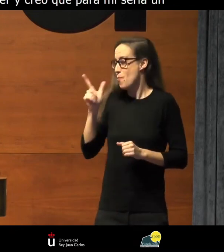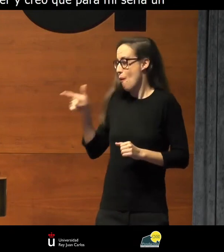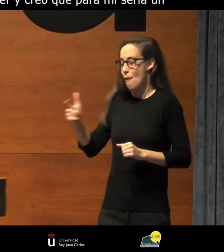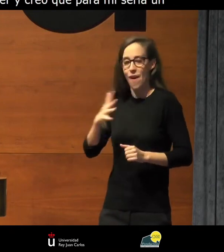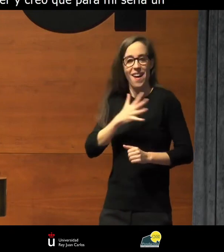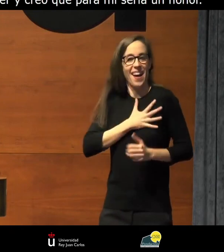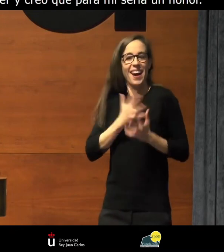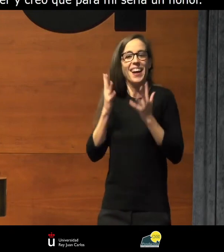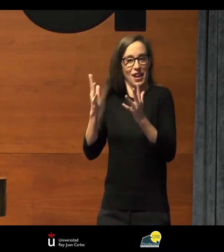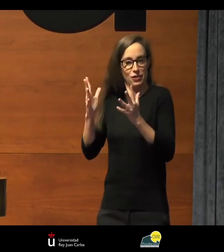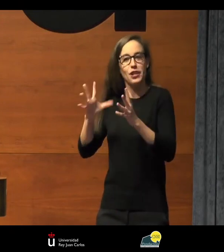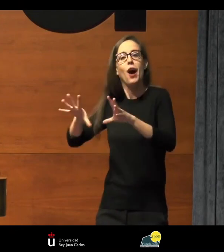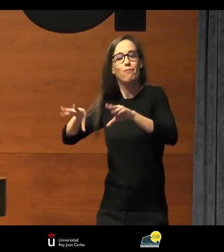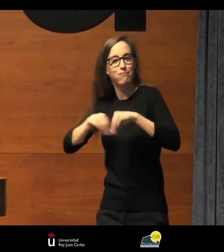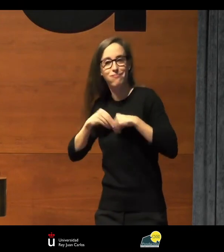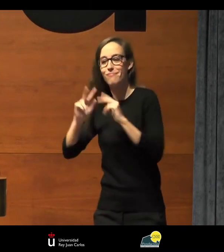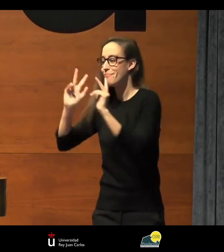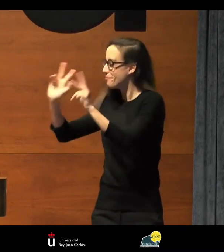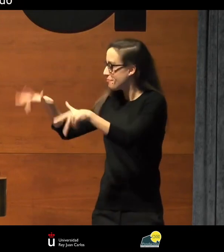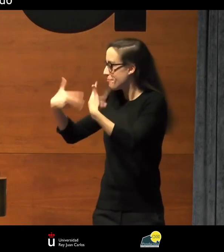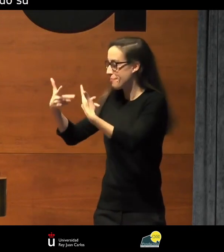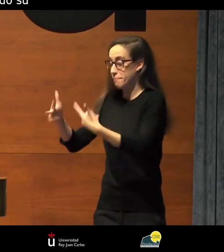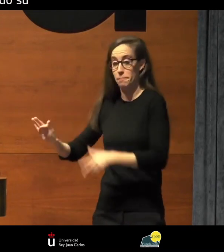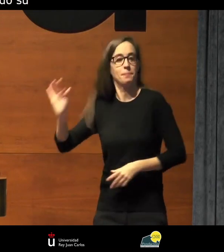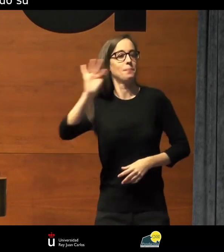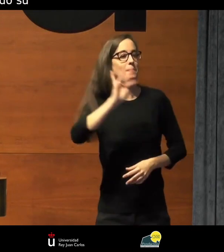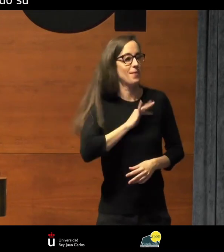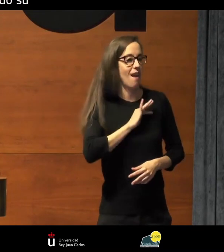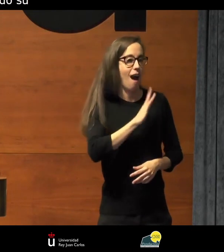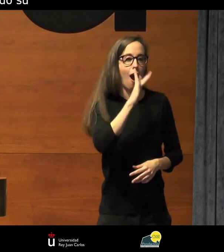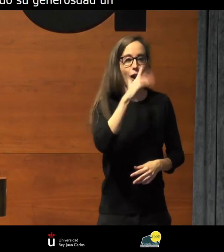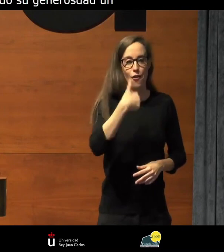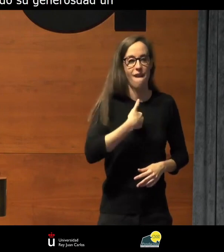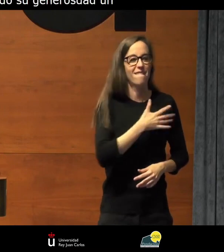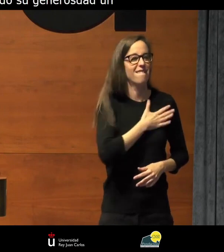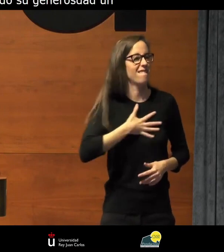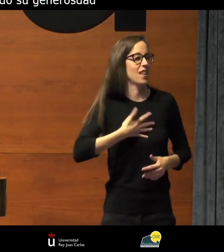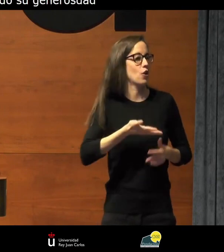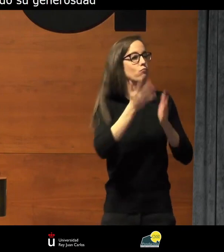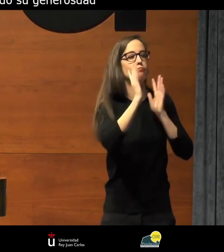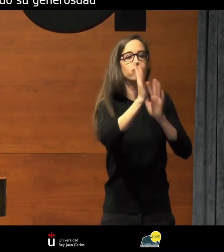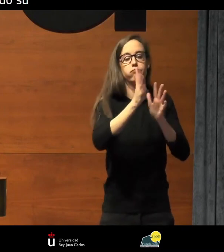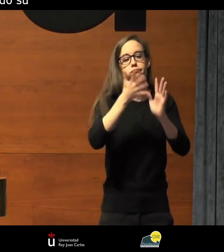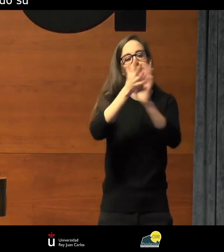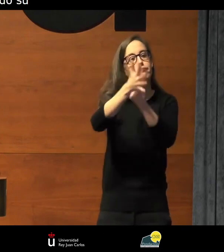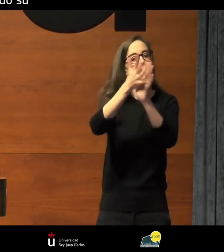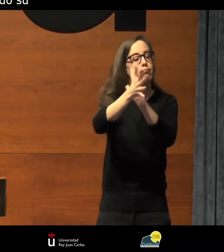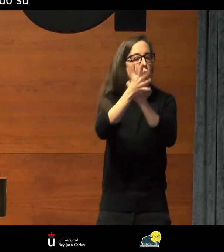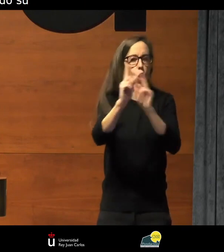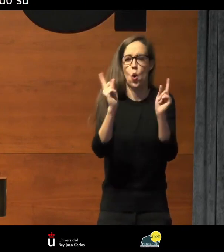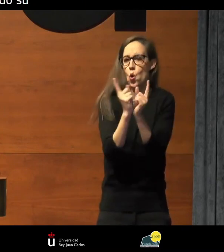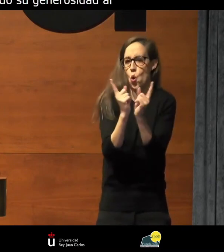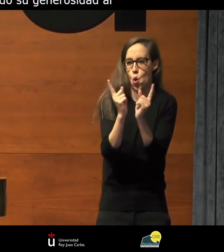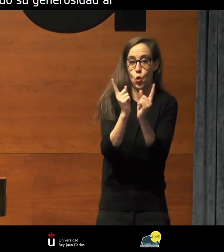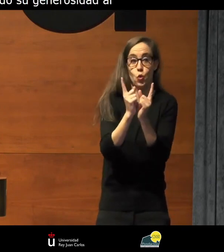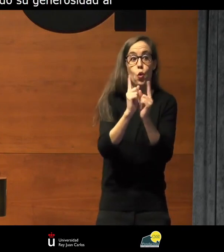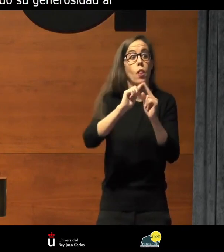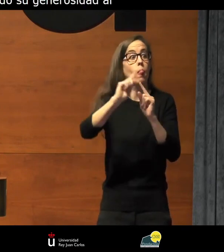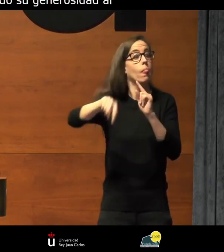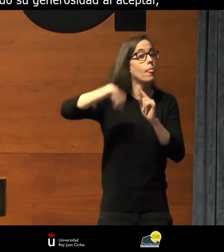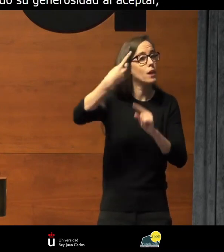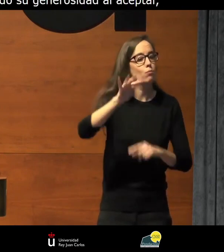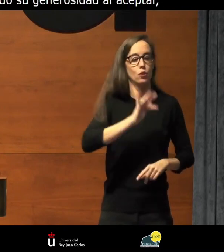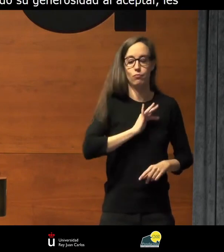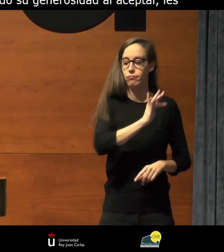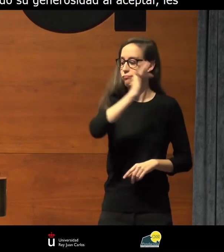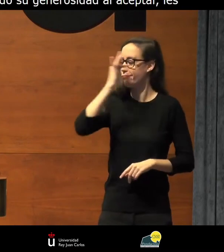al aceptar, les dedicaré yo ahora unas breves palabras y después le daré la